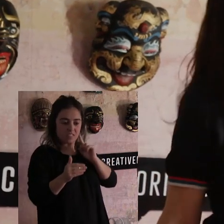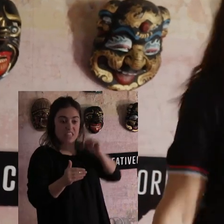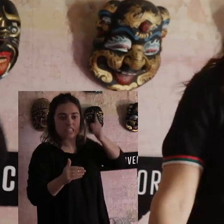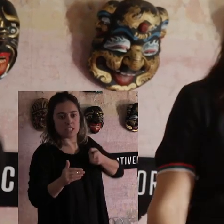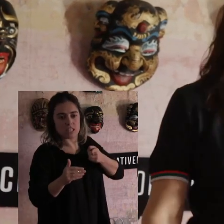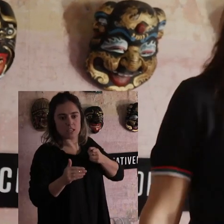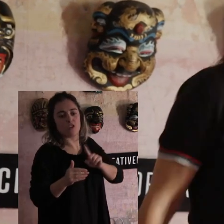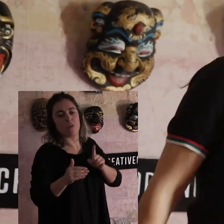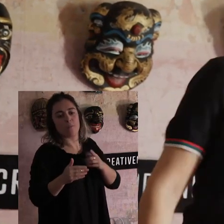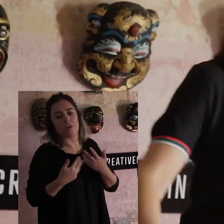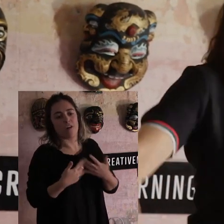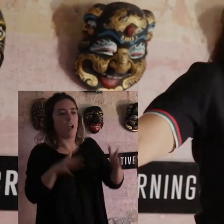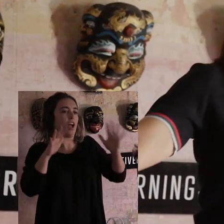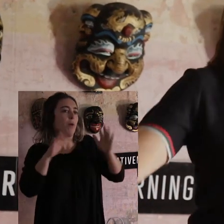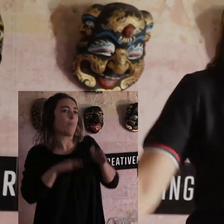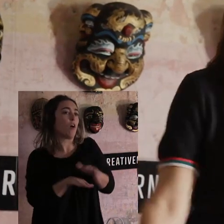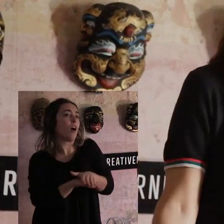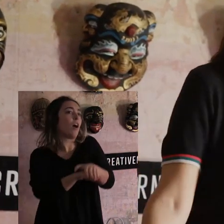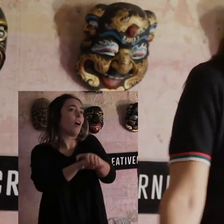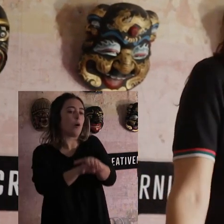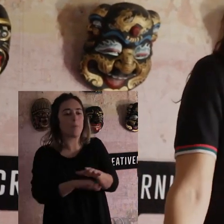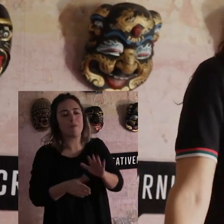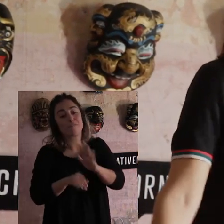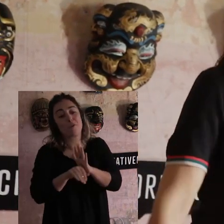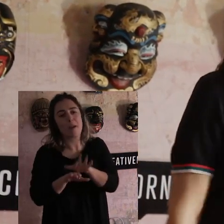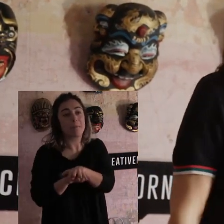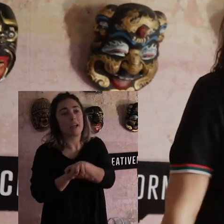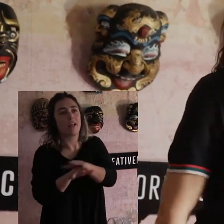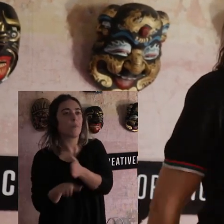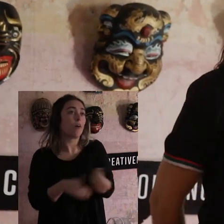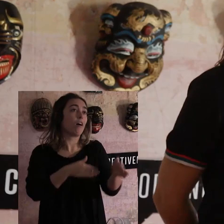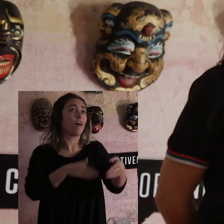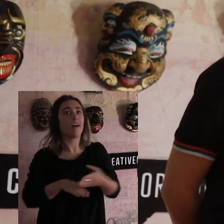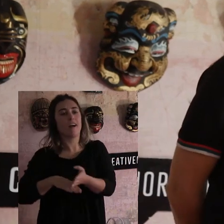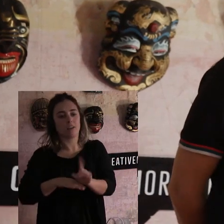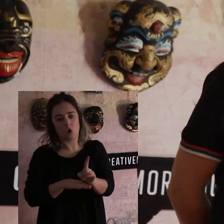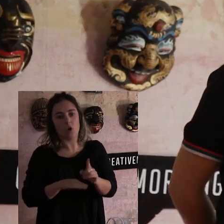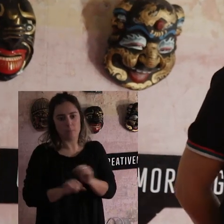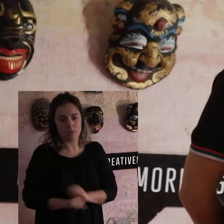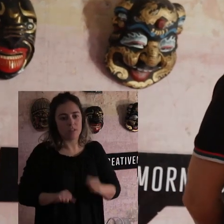es así como un pescadito que te lleva la corriente nomás, no.